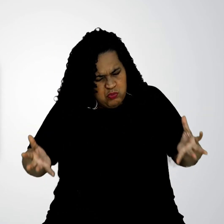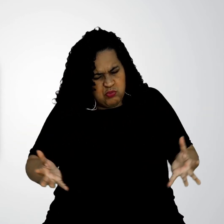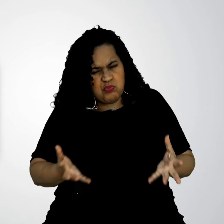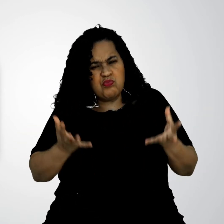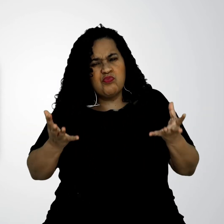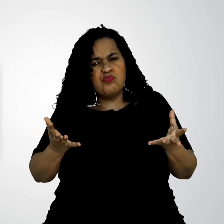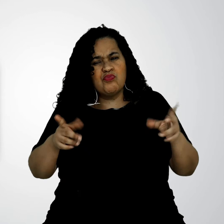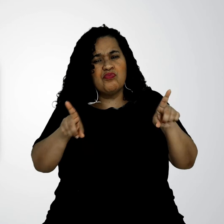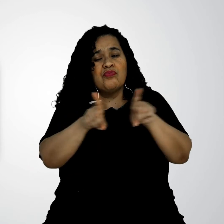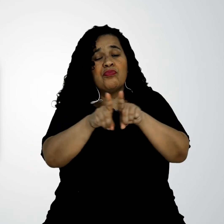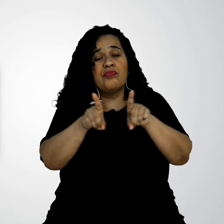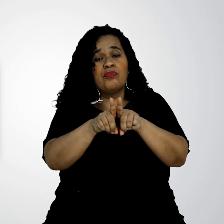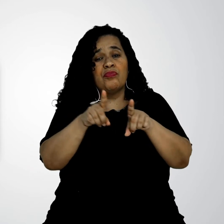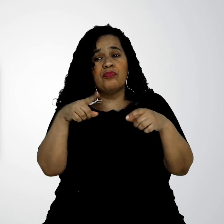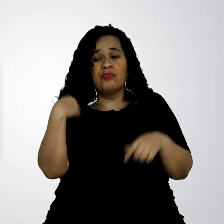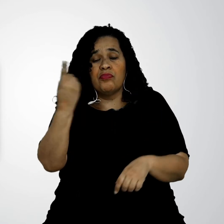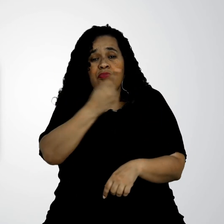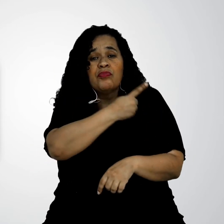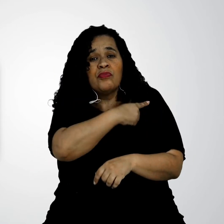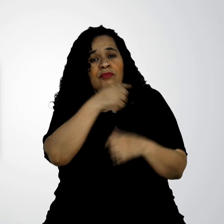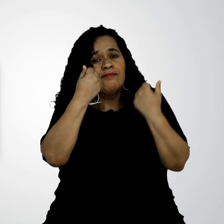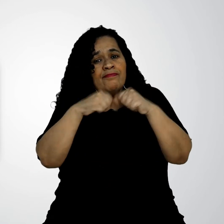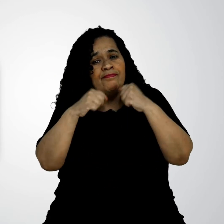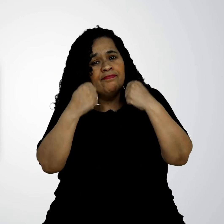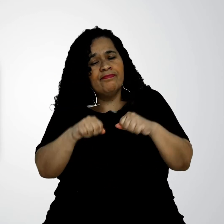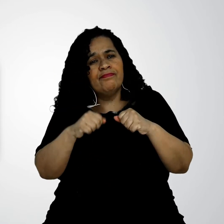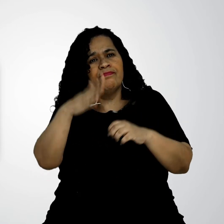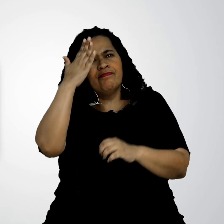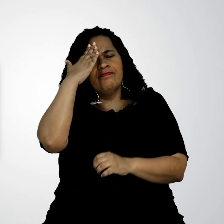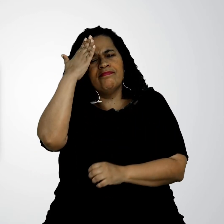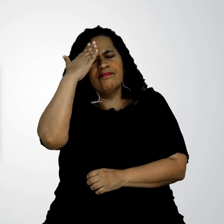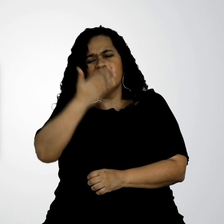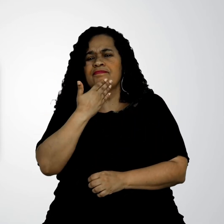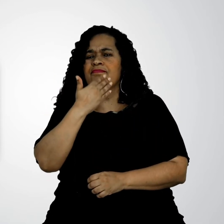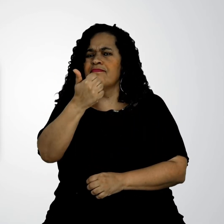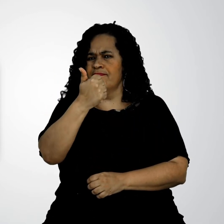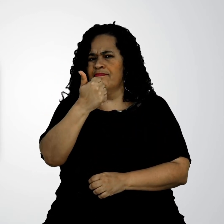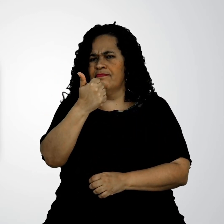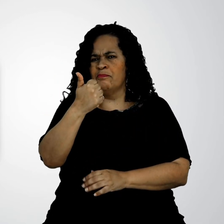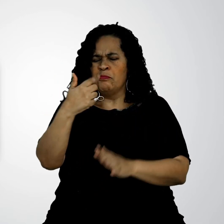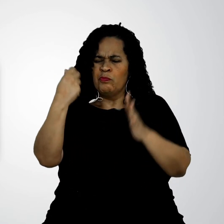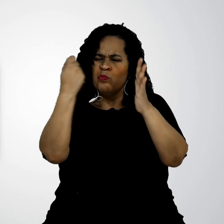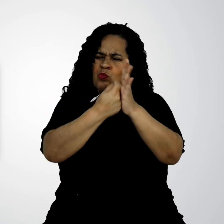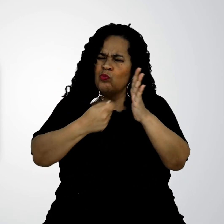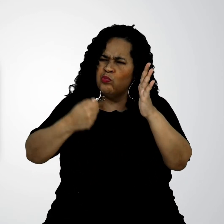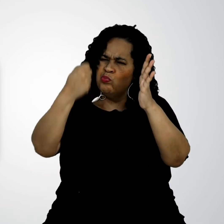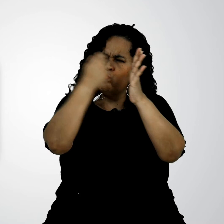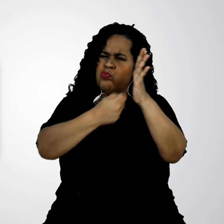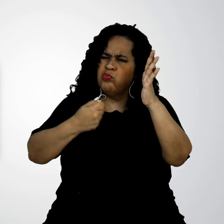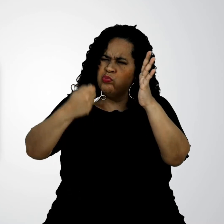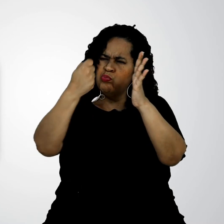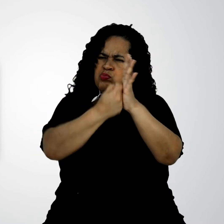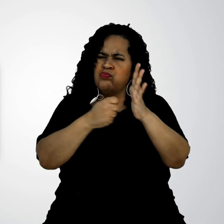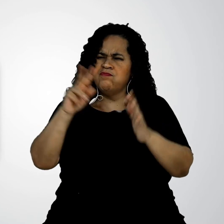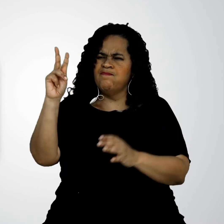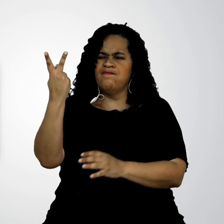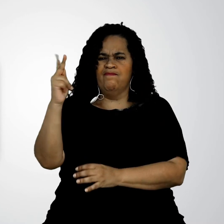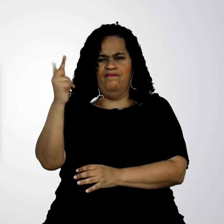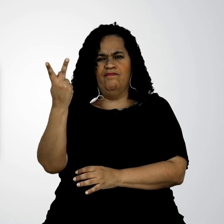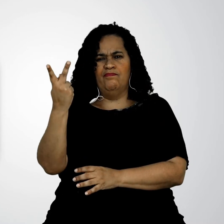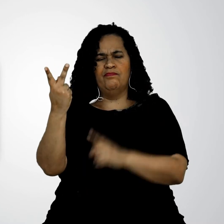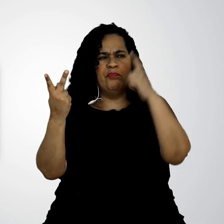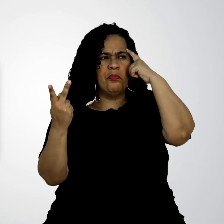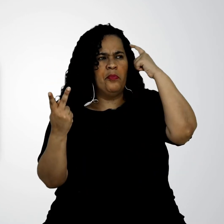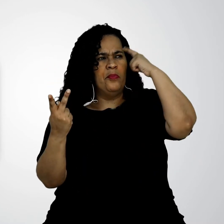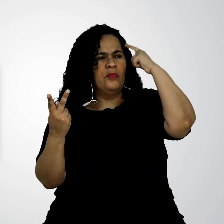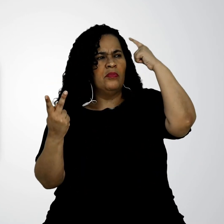sensibilidade aqui em dizer que quando a gente fala aqui a respeito da luta contra a homossexualidade, a gente não acha que tem um botão, né?